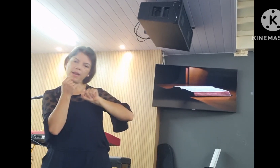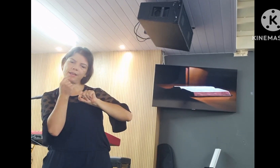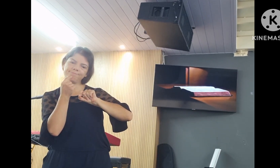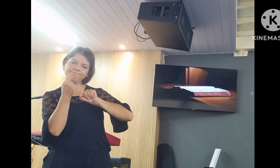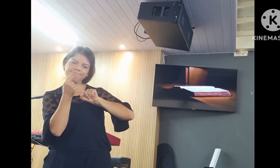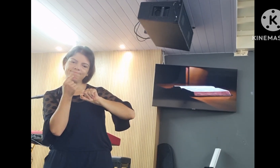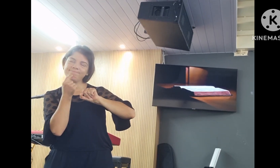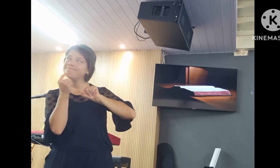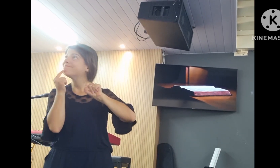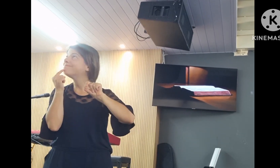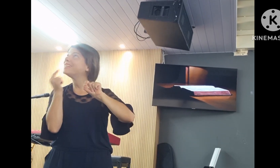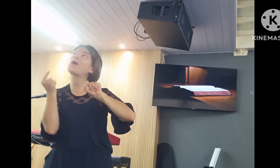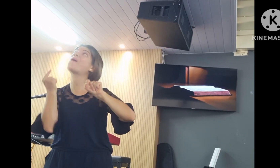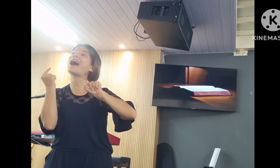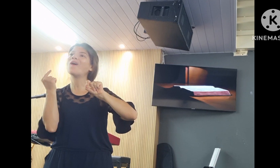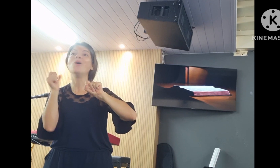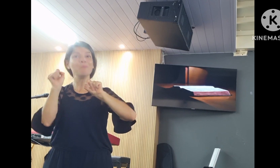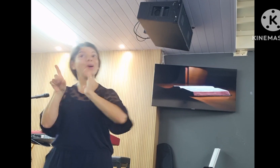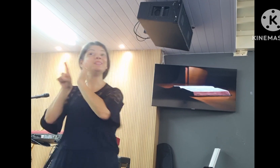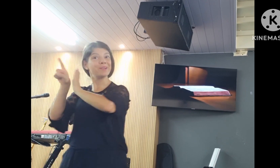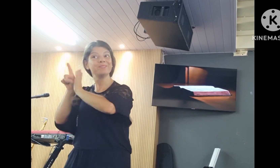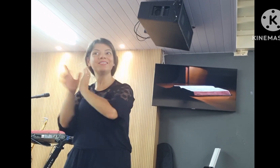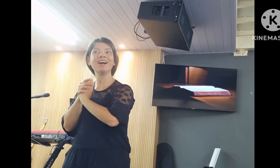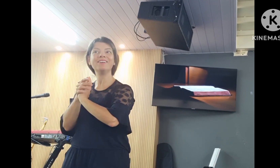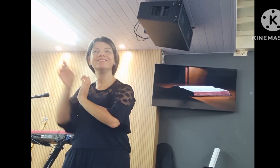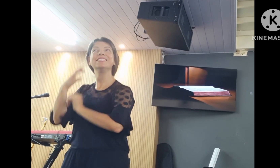quando eu olho na palavra de Deus, Deus está dizendo para